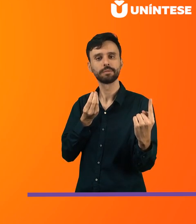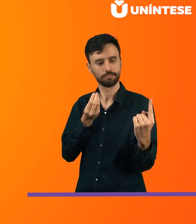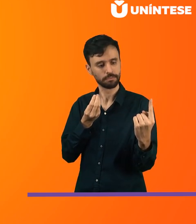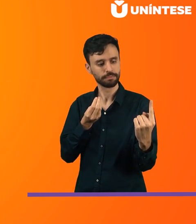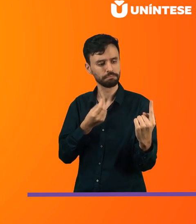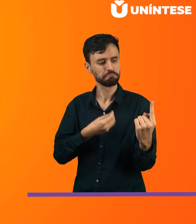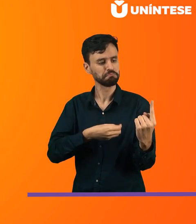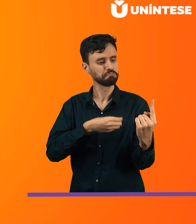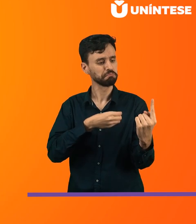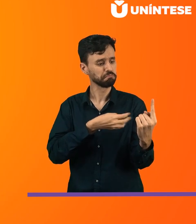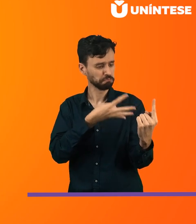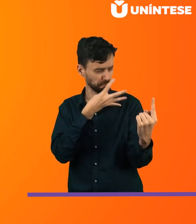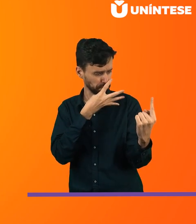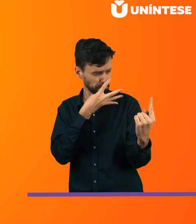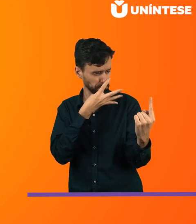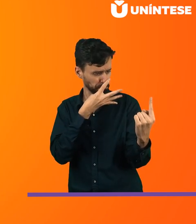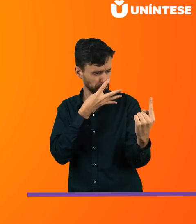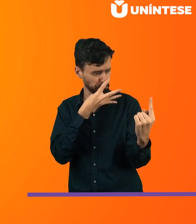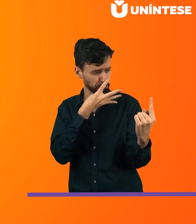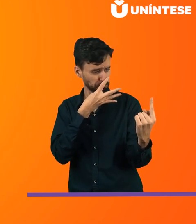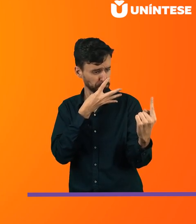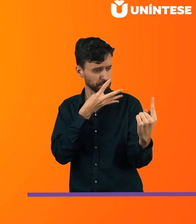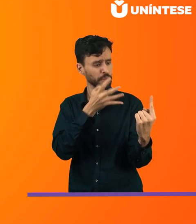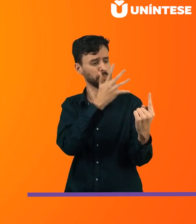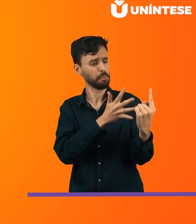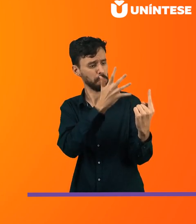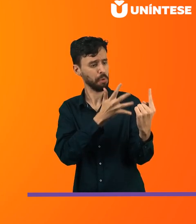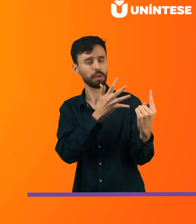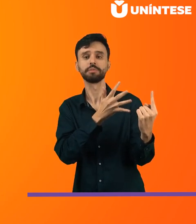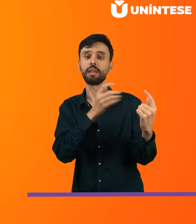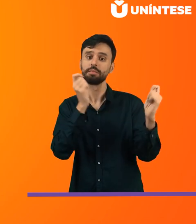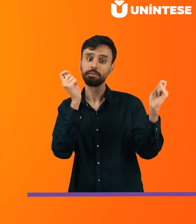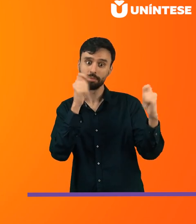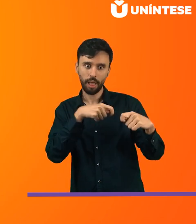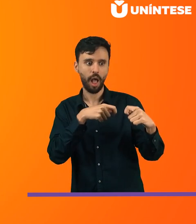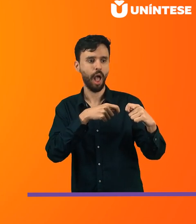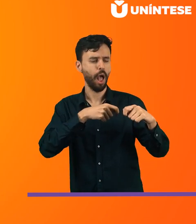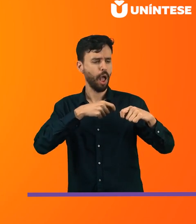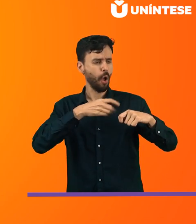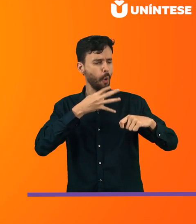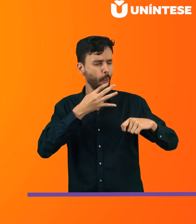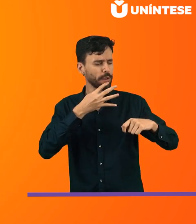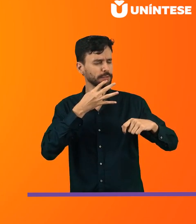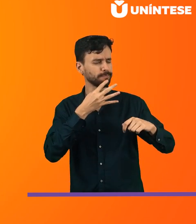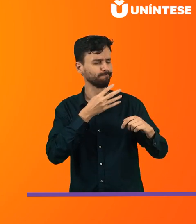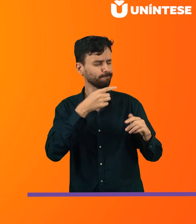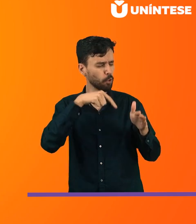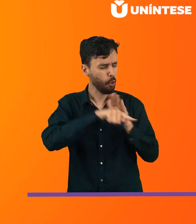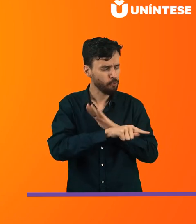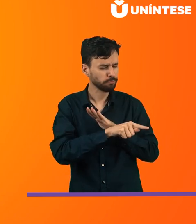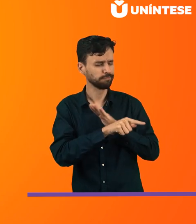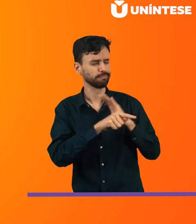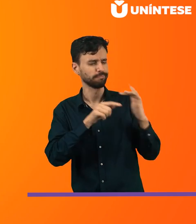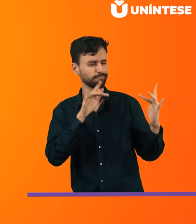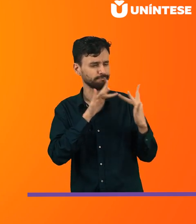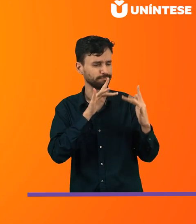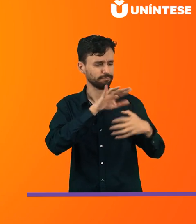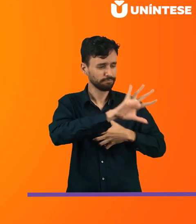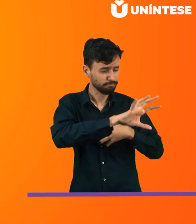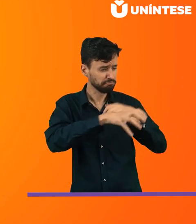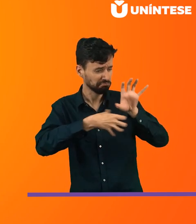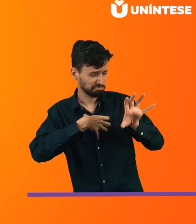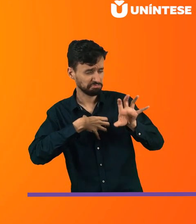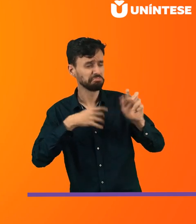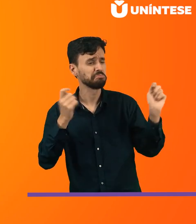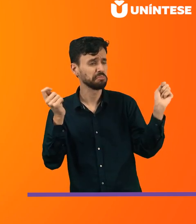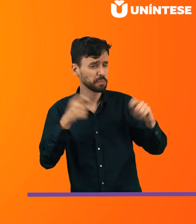para e preste atenção. Porque aquilo vai ser bom para você. Você vai conhecer mais sobre aquela pessoa, você vai ter uma maior empatia, que